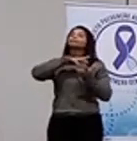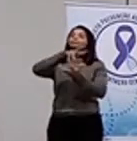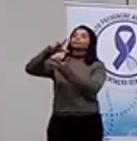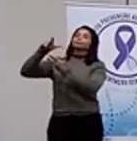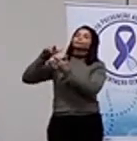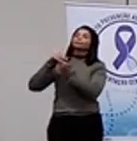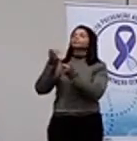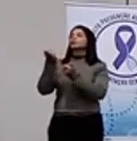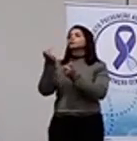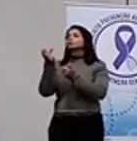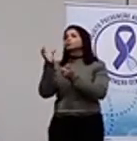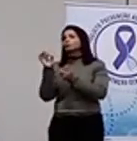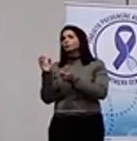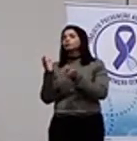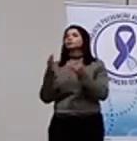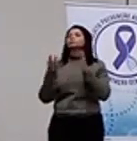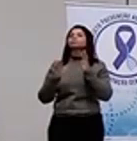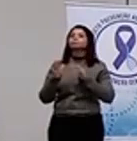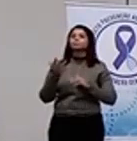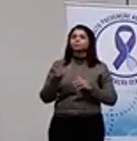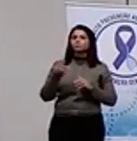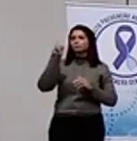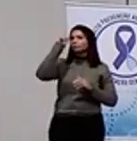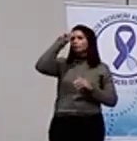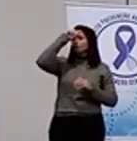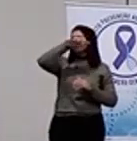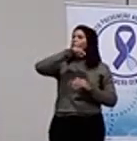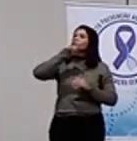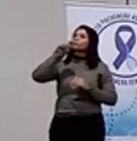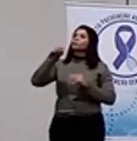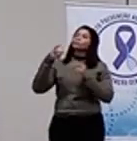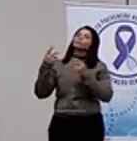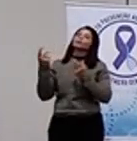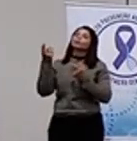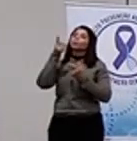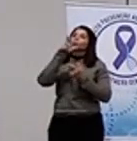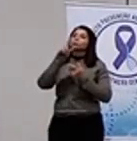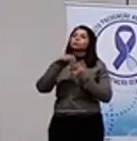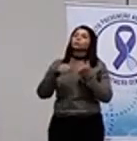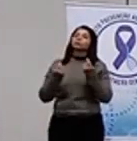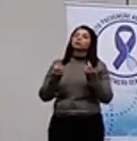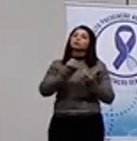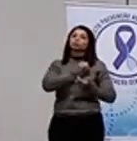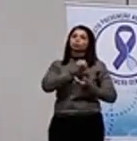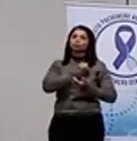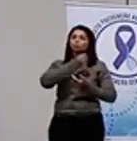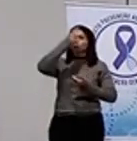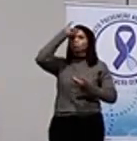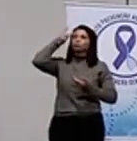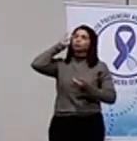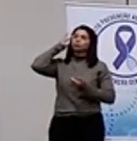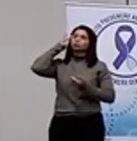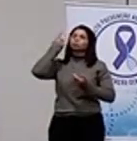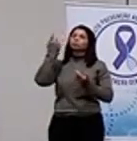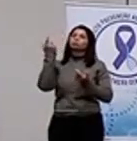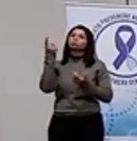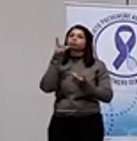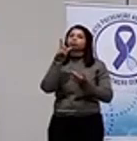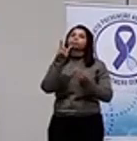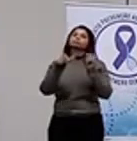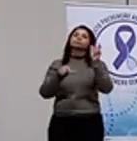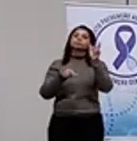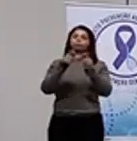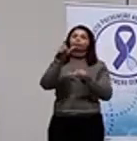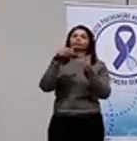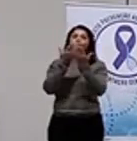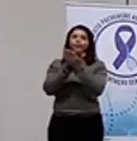casos no mundo, certo? Então, é difícil você conseguir reunir um número de pessoas para poder fazer estudos e ter um mecanismo que você possa